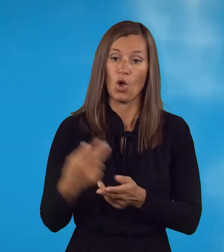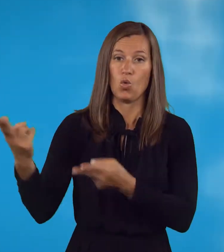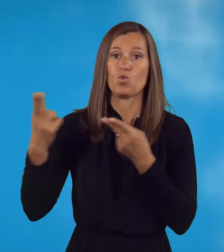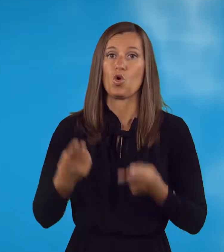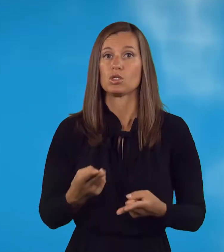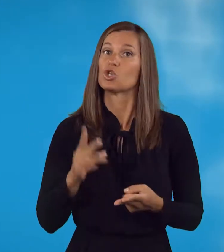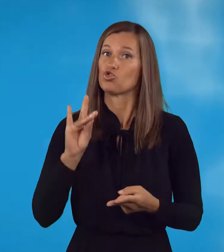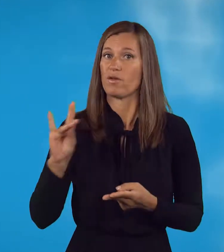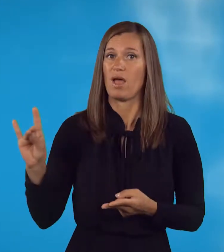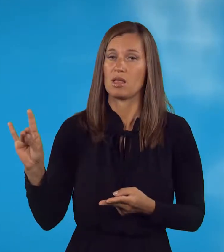Vnos živali.